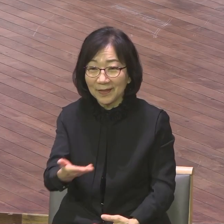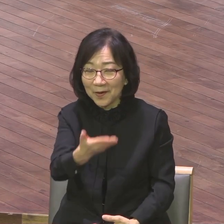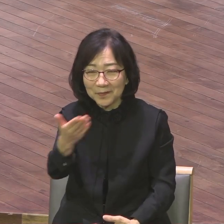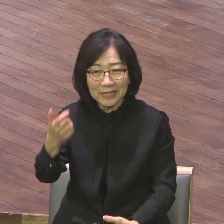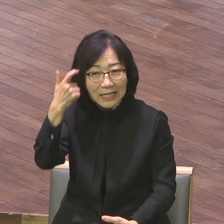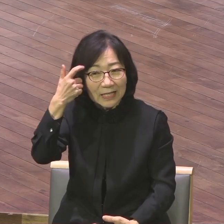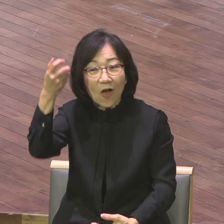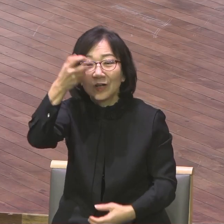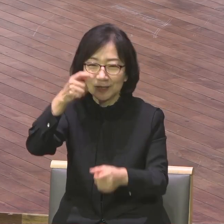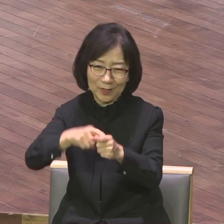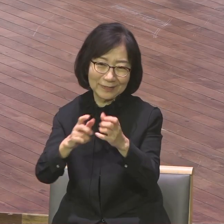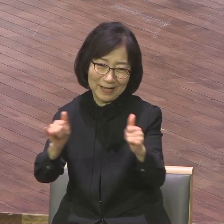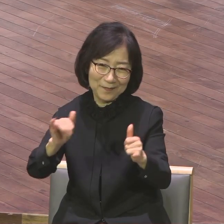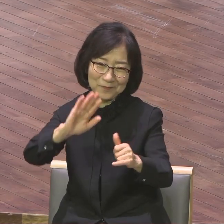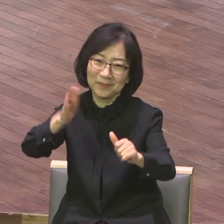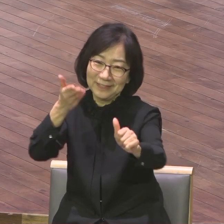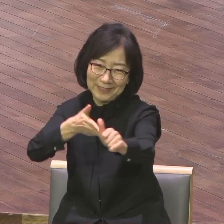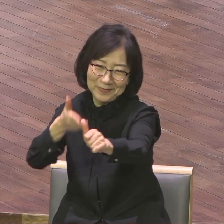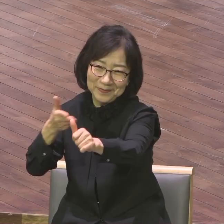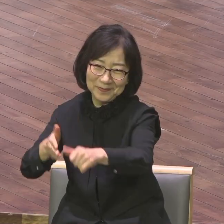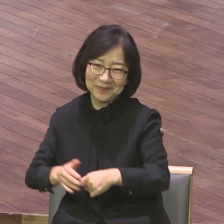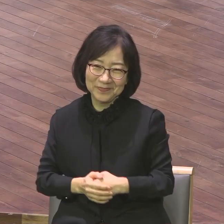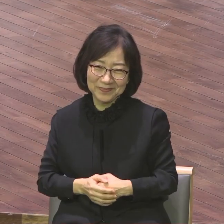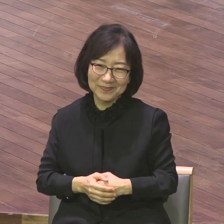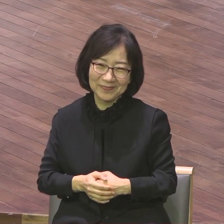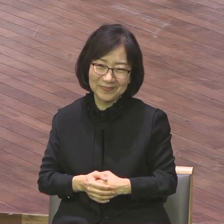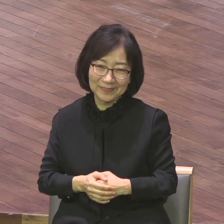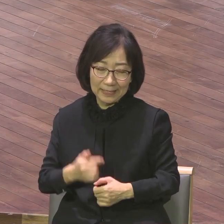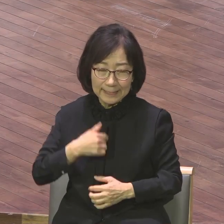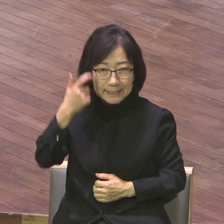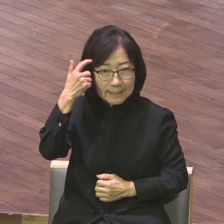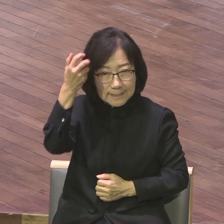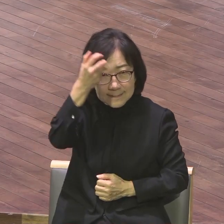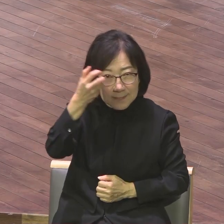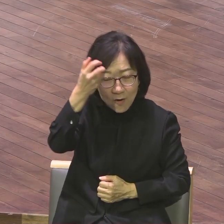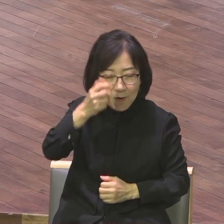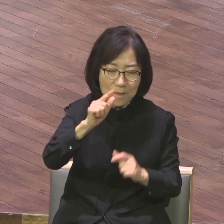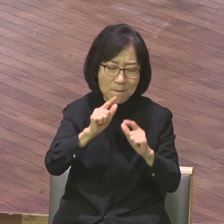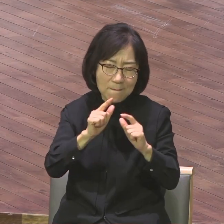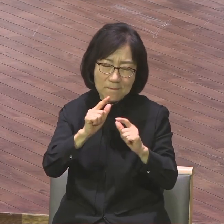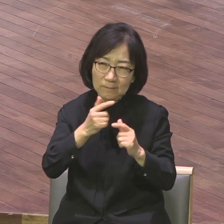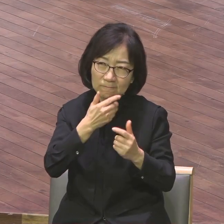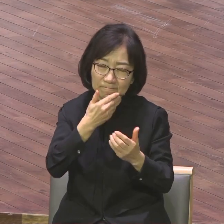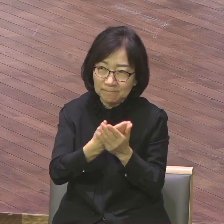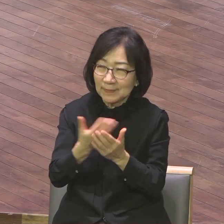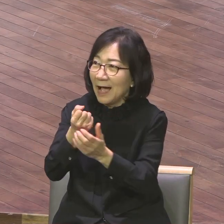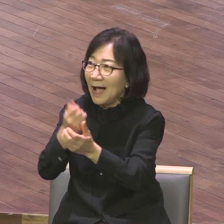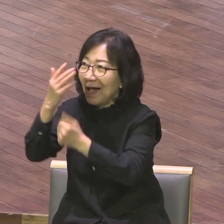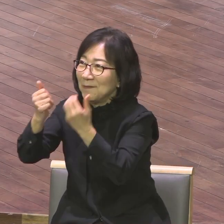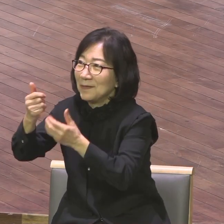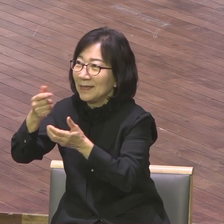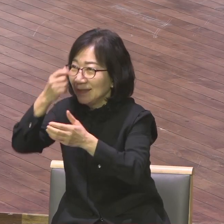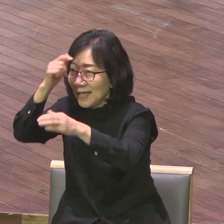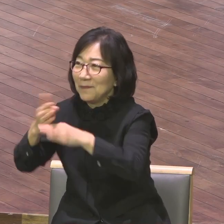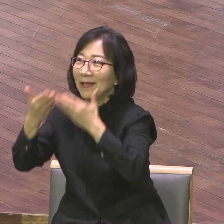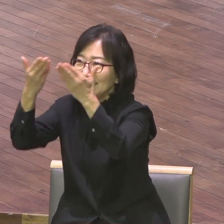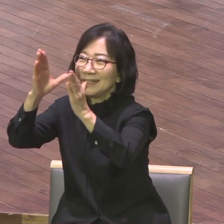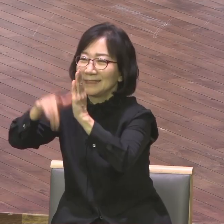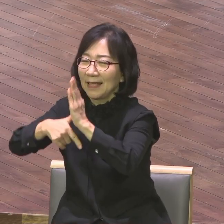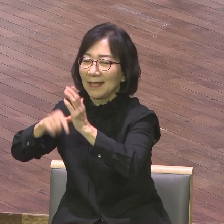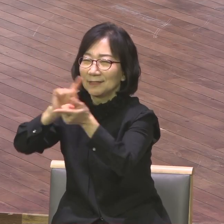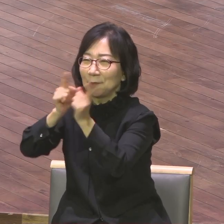바랍니다. 영적으로 예배를 드려야 하나님, 영이신 하나님과 같이 통한단 말이에요.